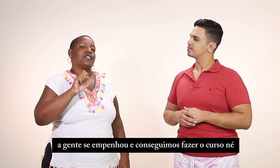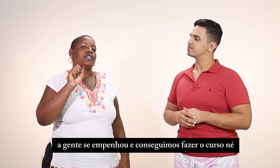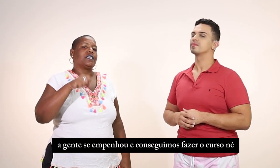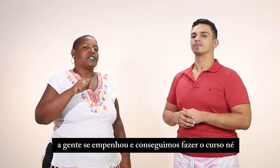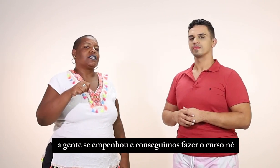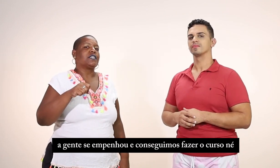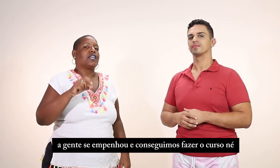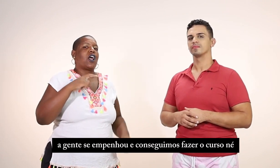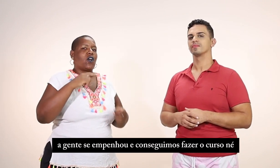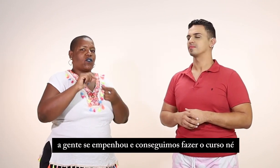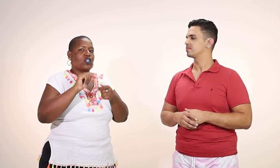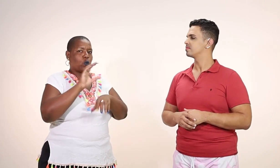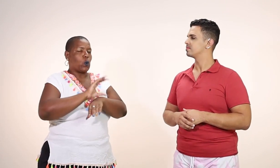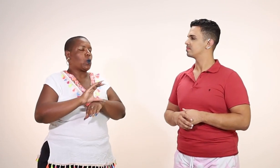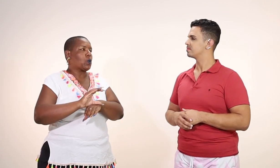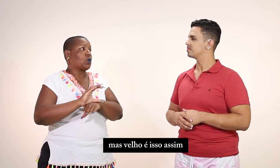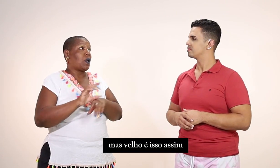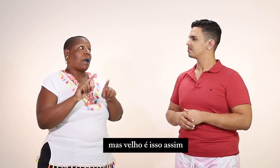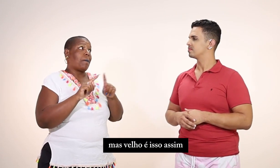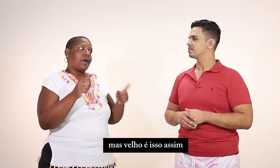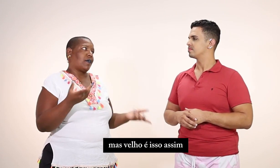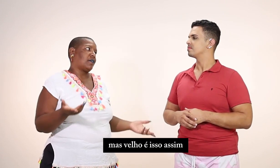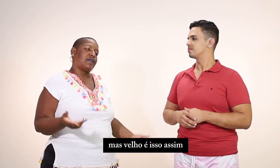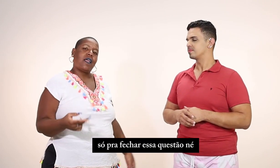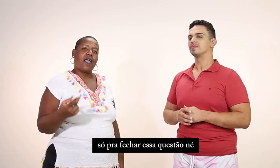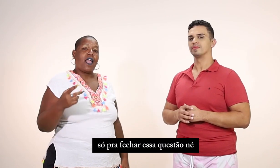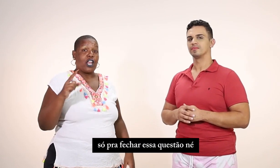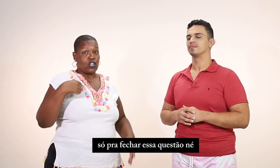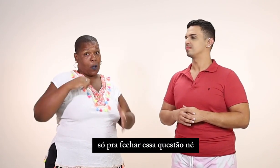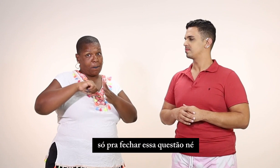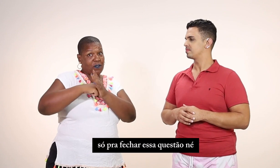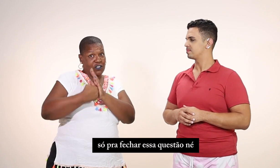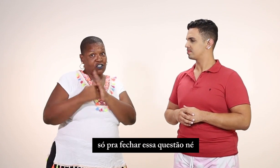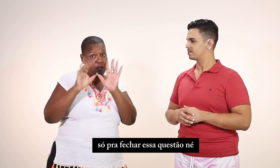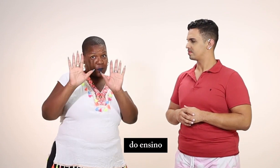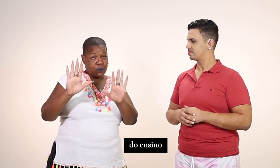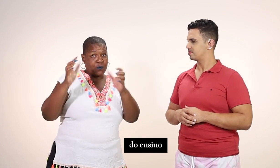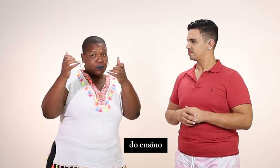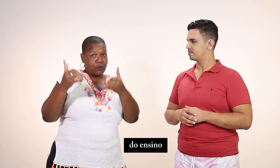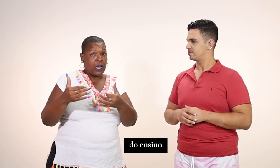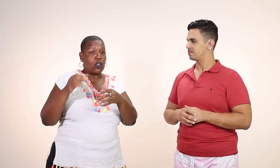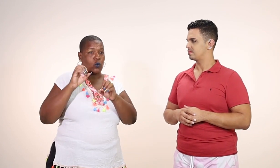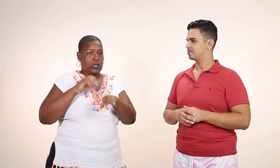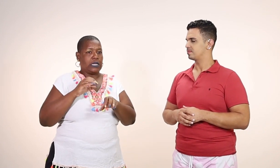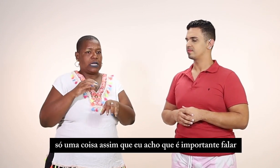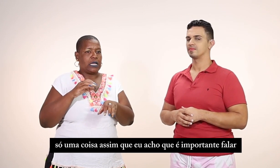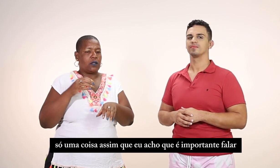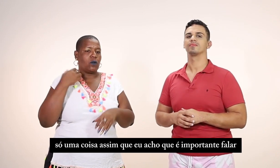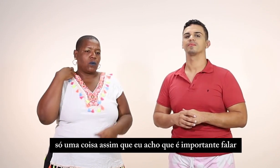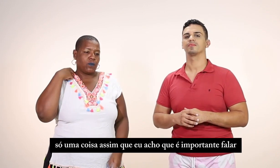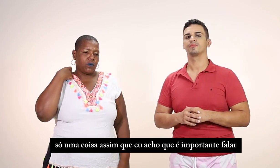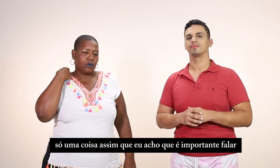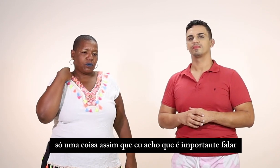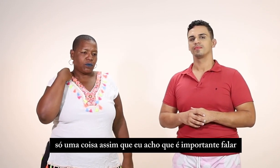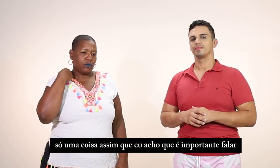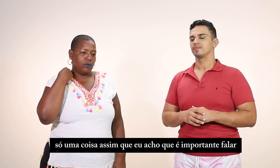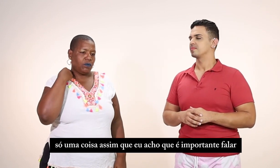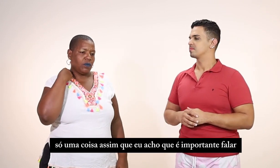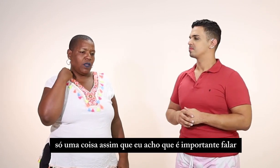fazer o curso, né? Mas, velho, é isso, assim, só para fechar essa questão, né, do ensino, só uma coisa assim que eu acho que é importante